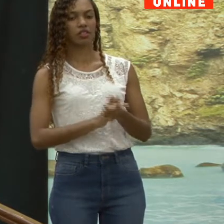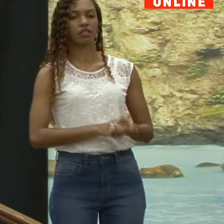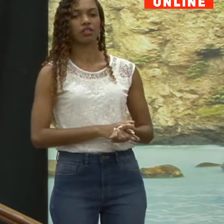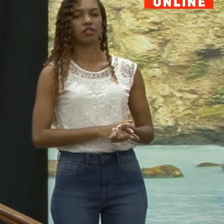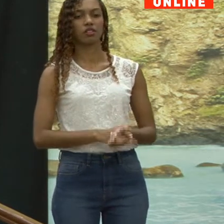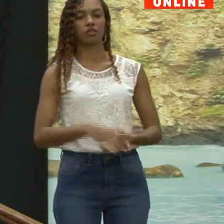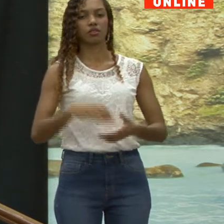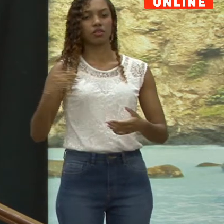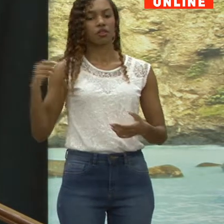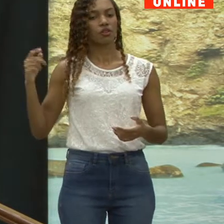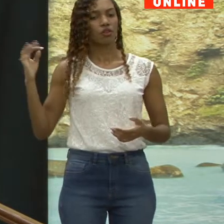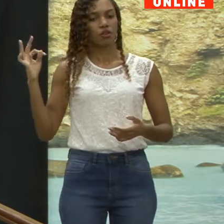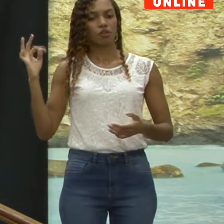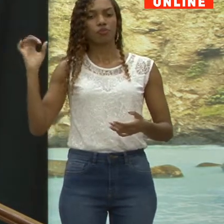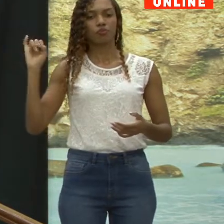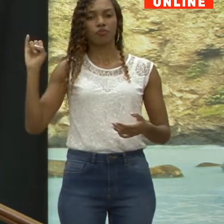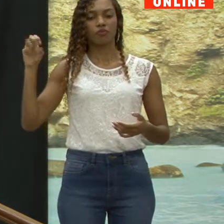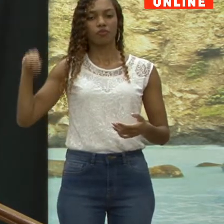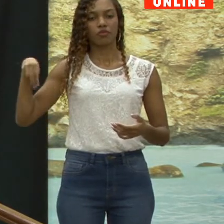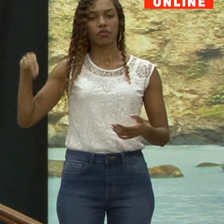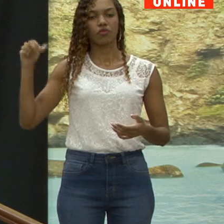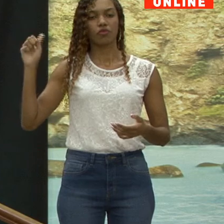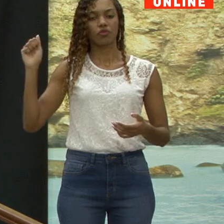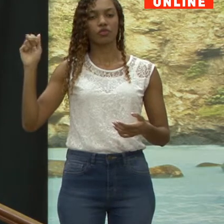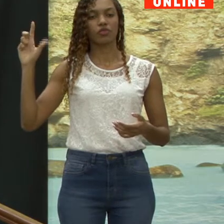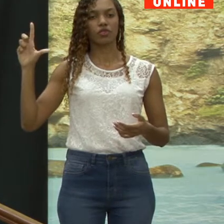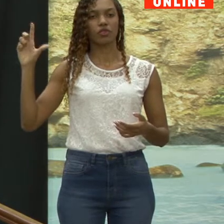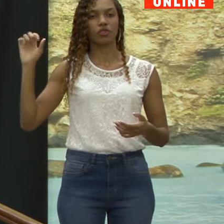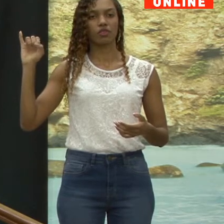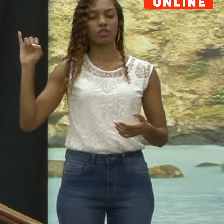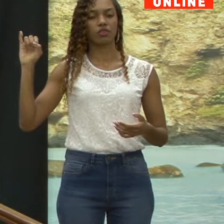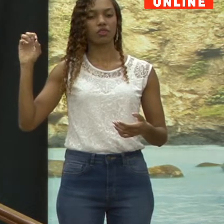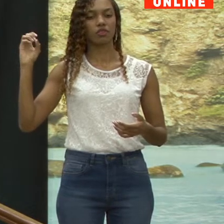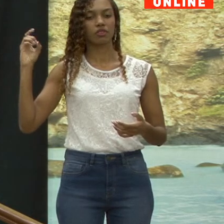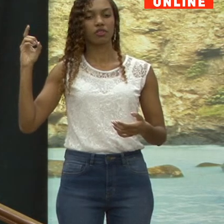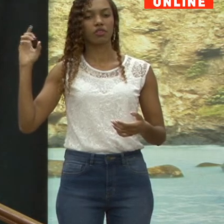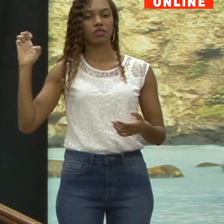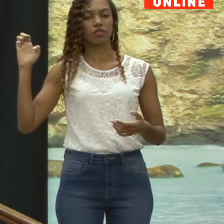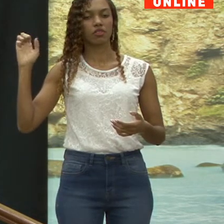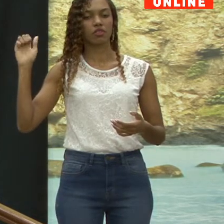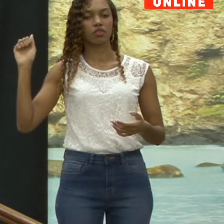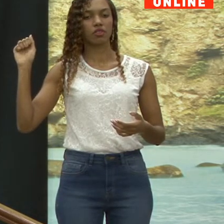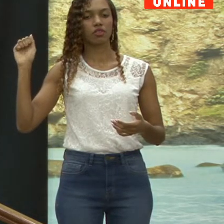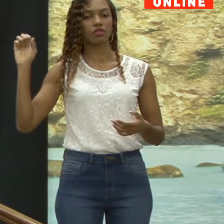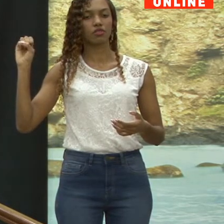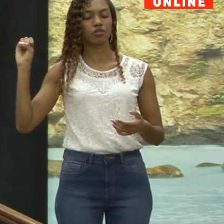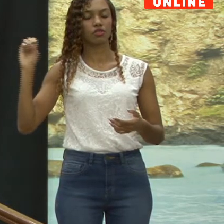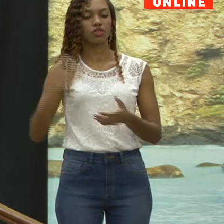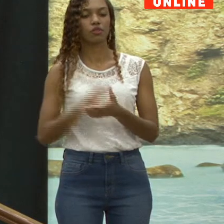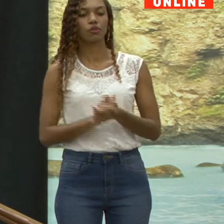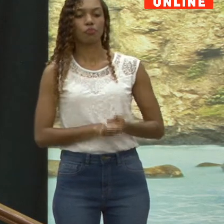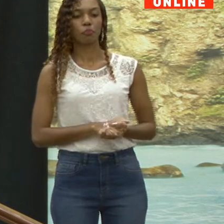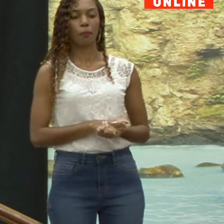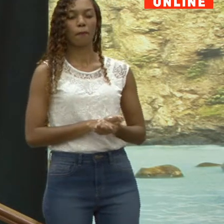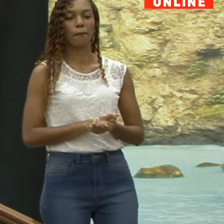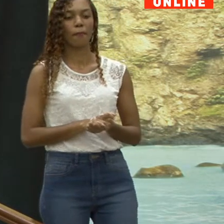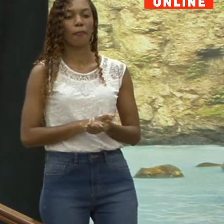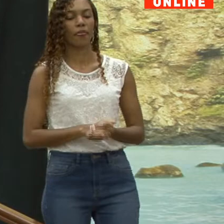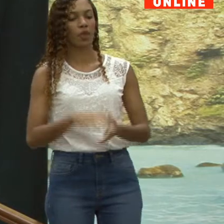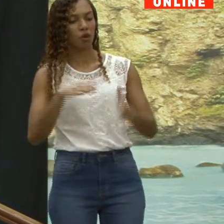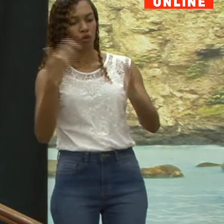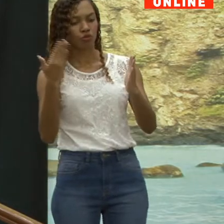proveitosa. Deus não faz nada por fazer. Tudo que Deus faz tem finalidade